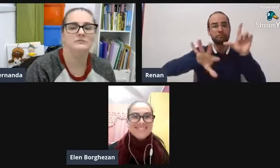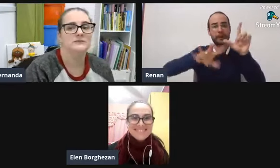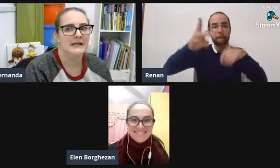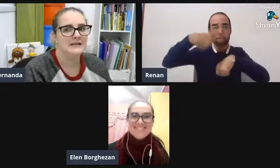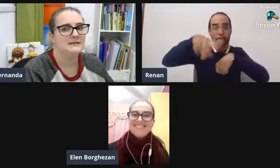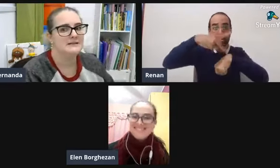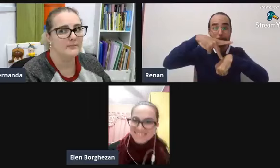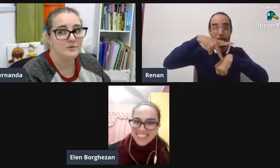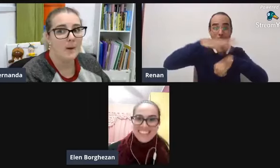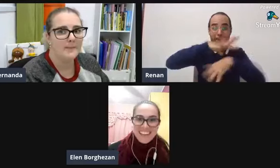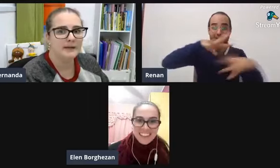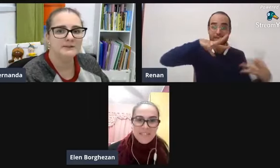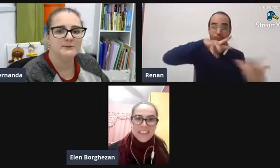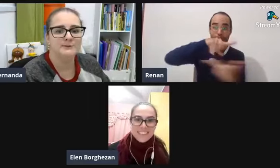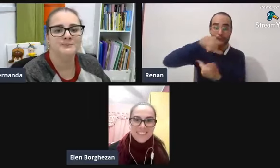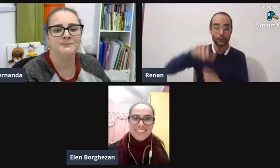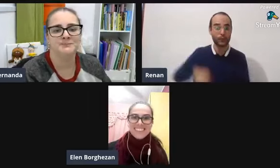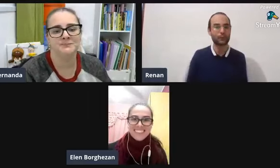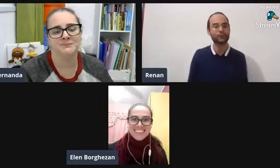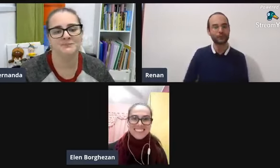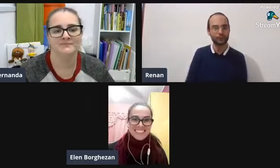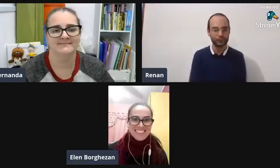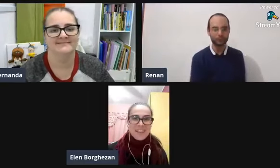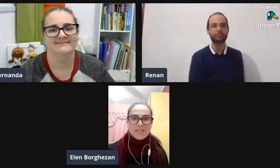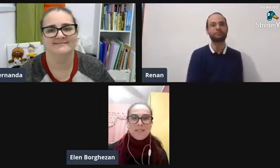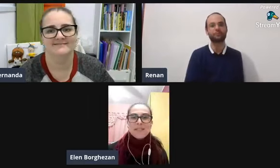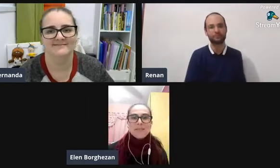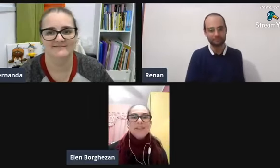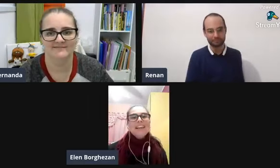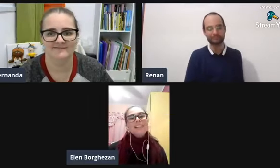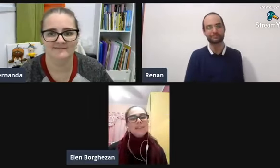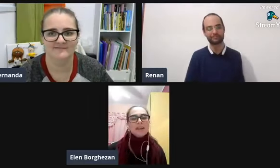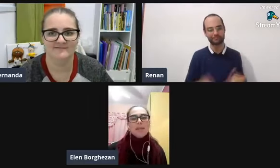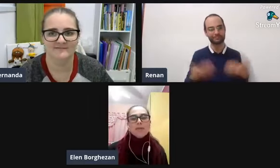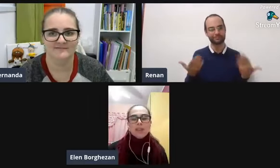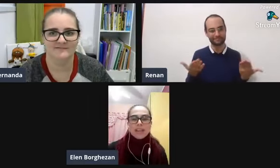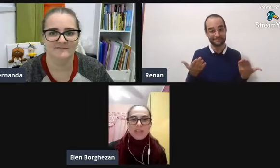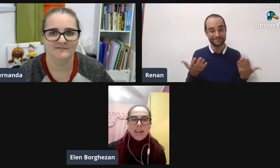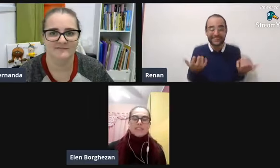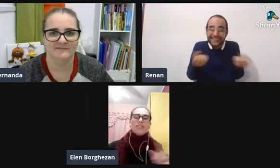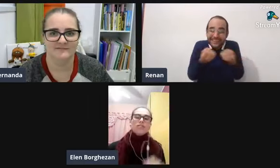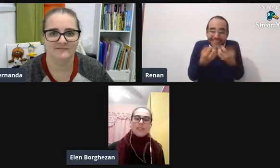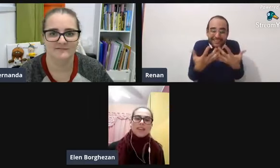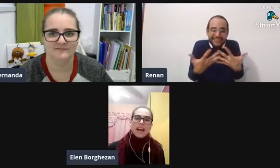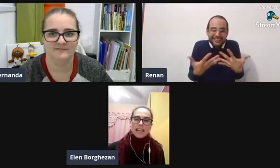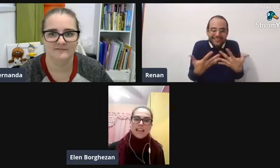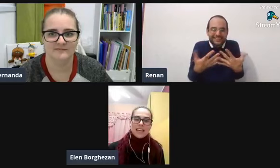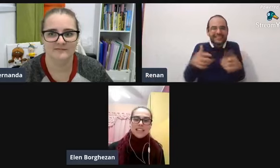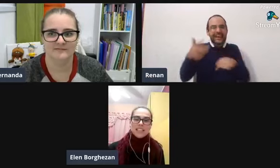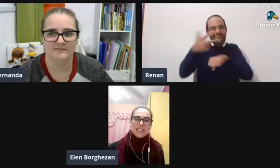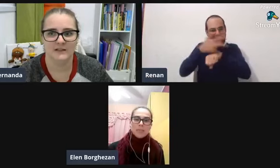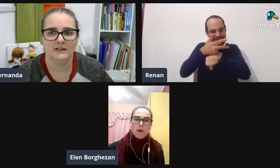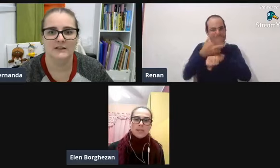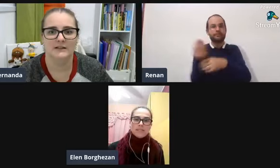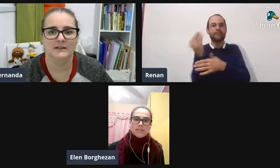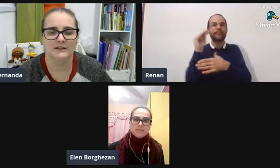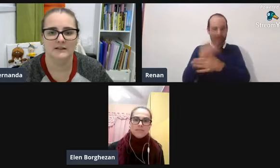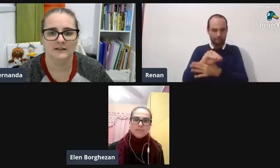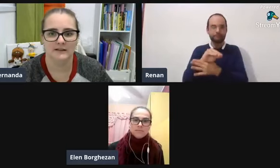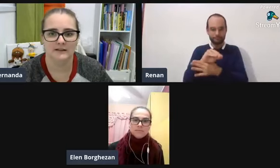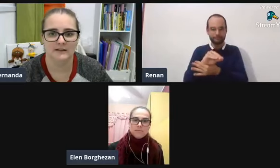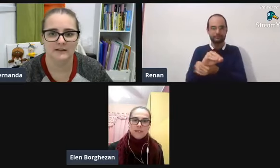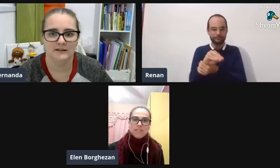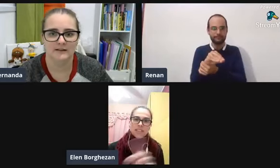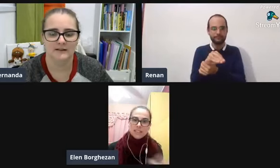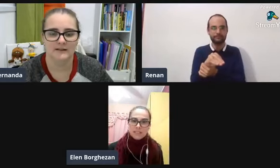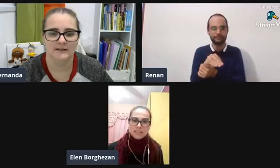mundo. Estamos Exatamente. Estamos mesmo. Então tá bom, gente. Esse vídeo vai ficar lá, né, Renan? Depois. Vai